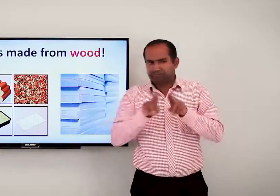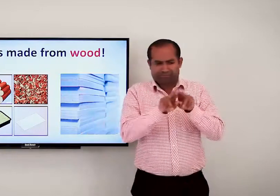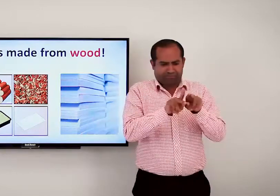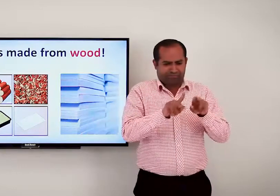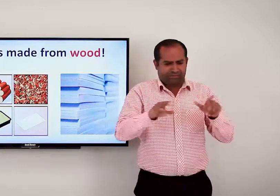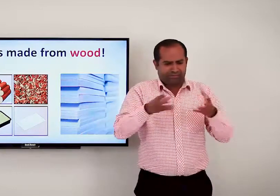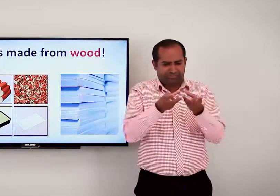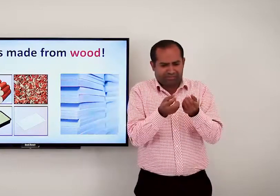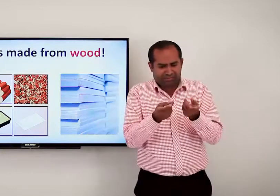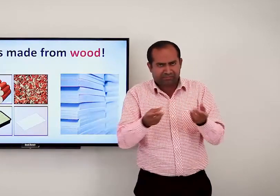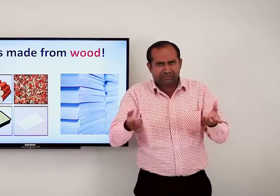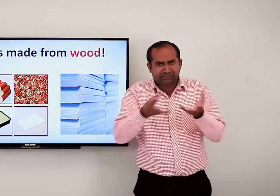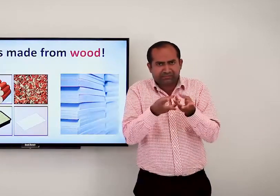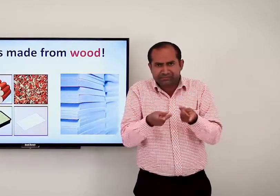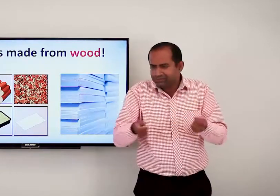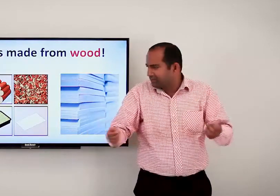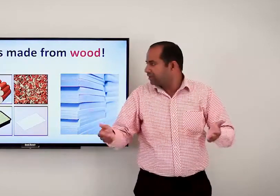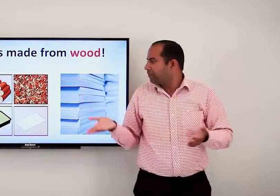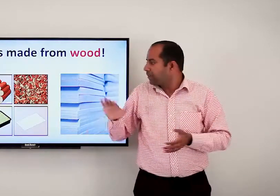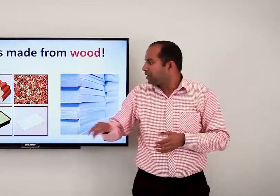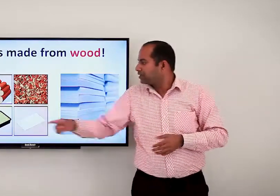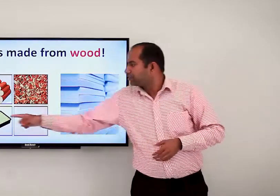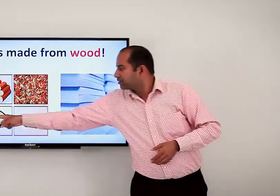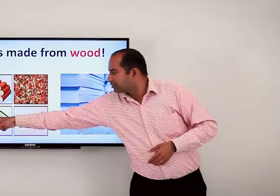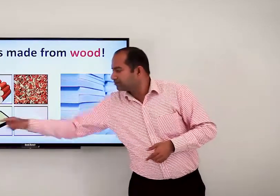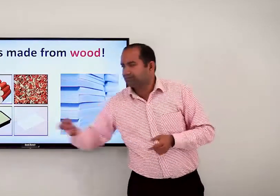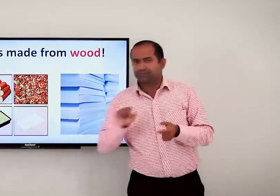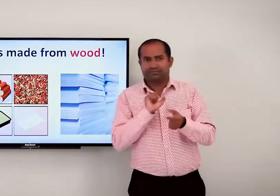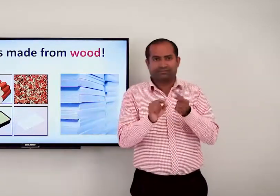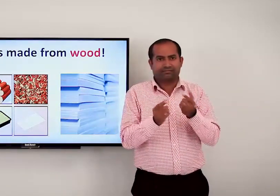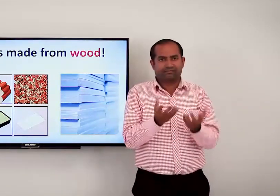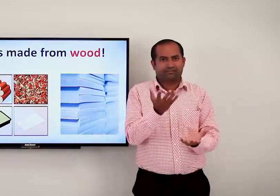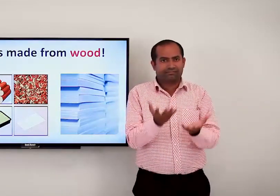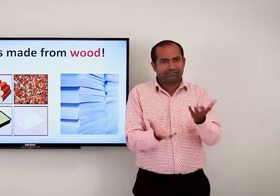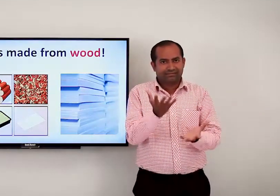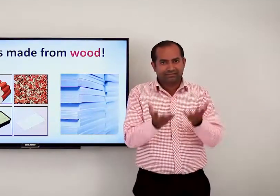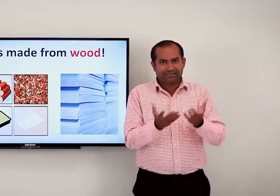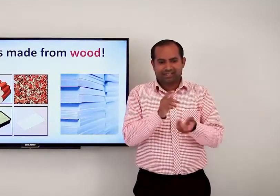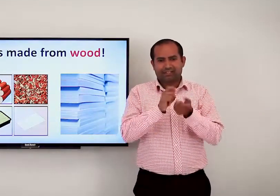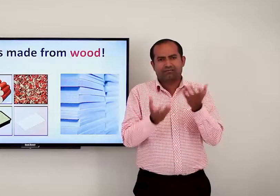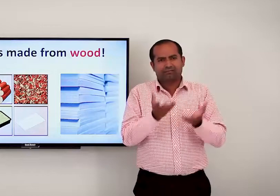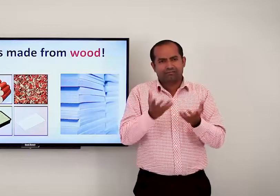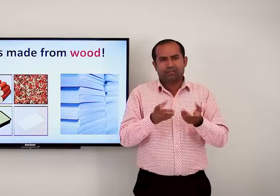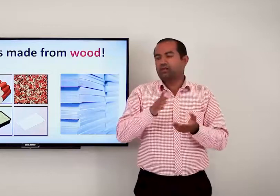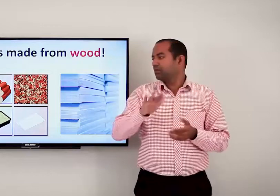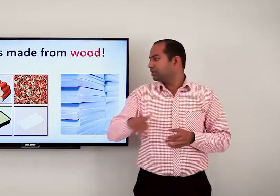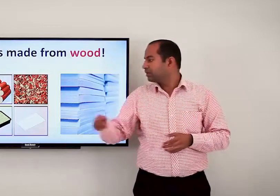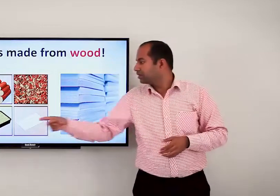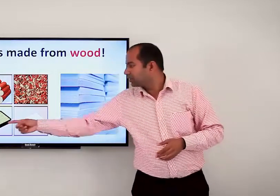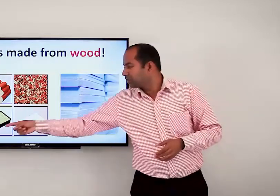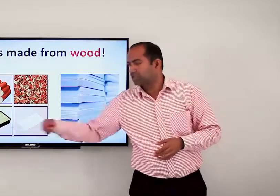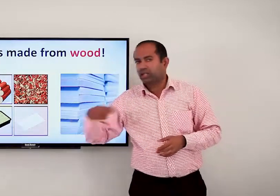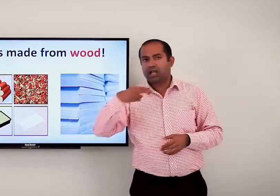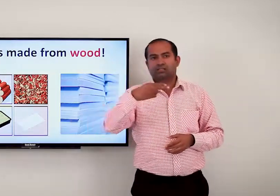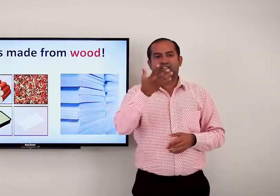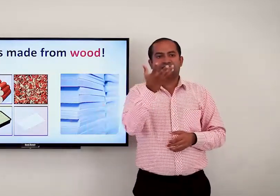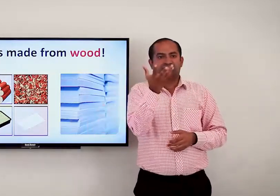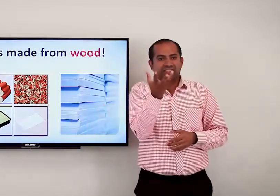کو مزید باریک برادے کی شکل دی جاتی ہے۔ اس کے بعد اس چورے کو آگ کے مرحلے سے گزارا جاتا ہے۔ اس کے بعد اس